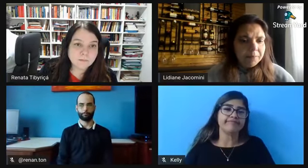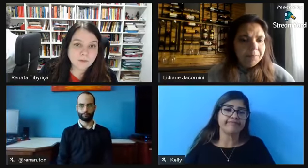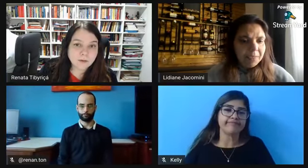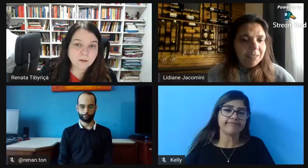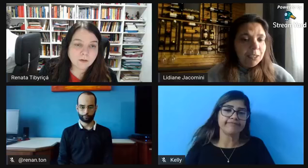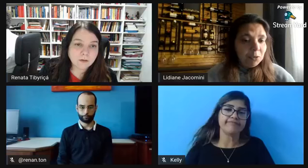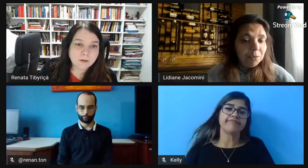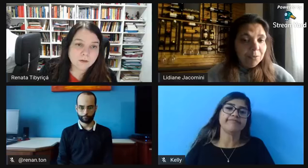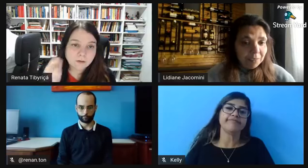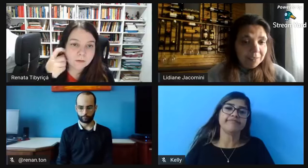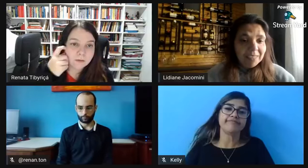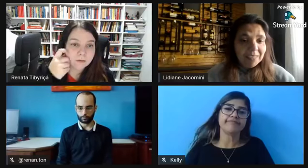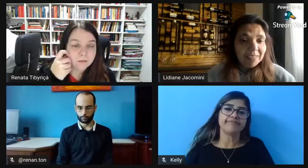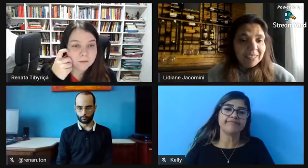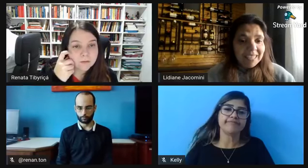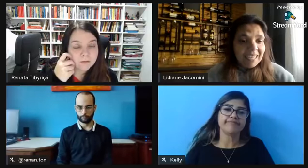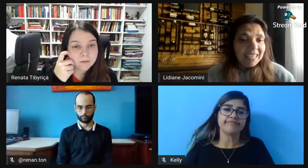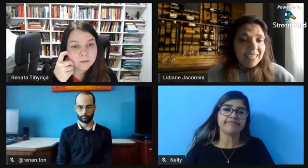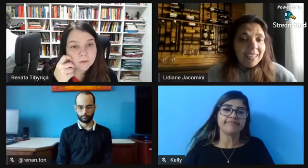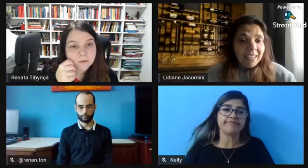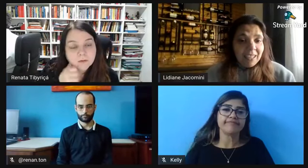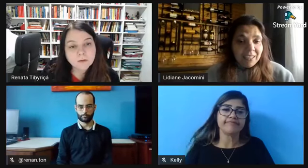Tá, entendido.